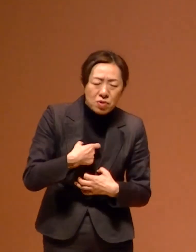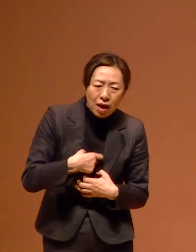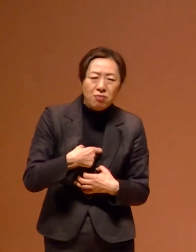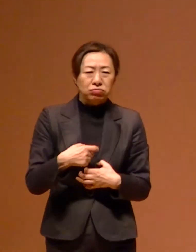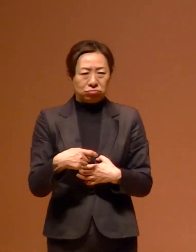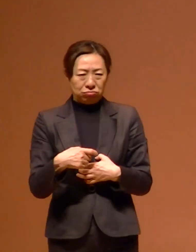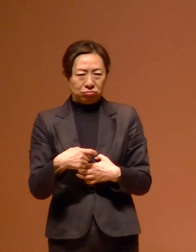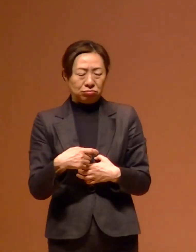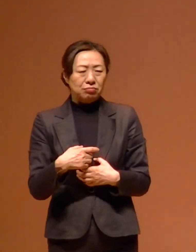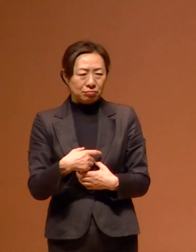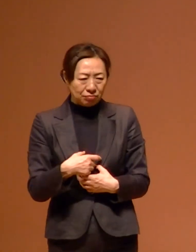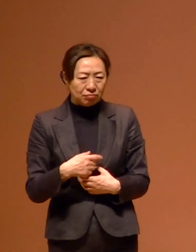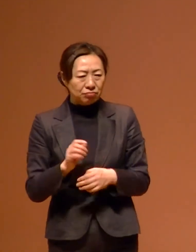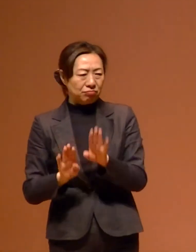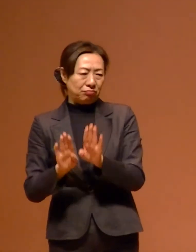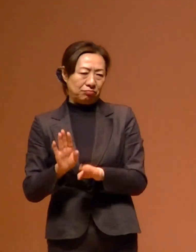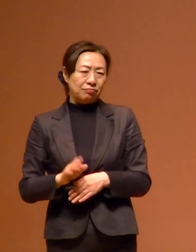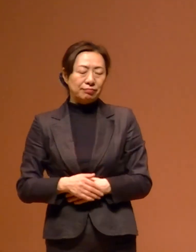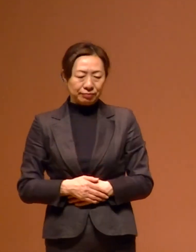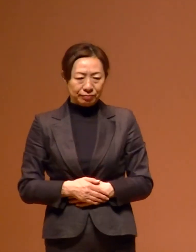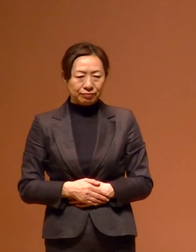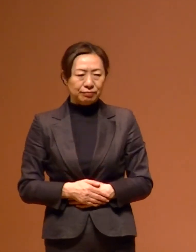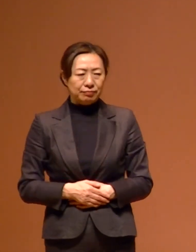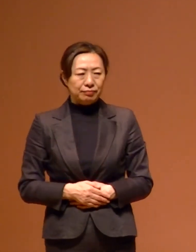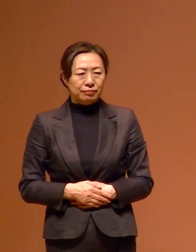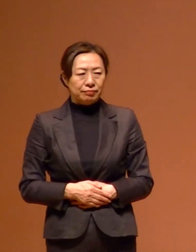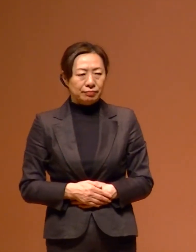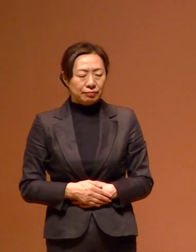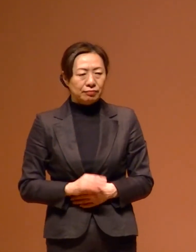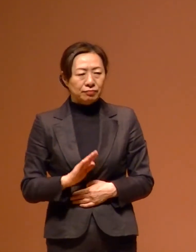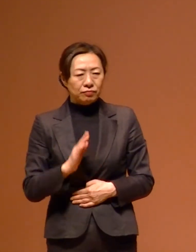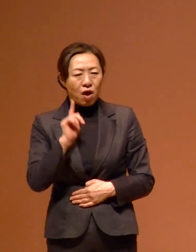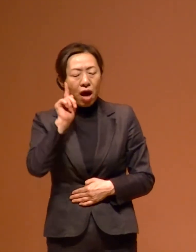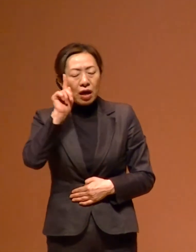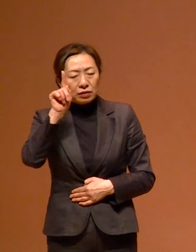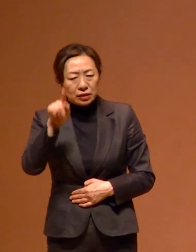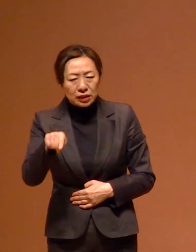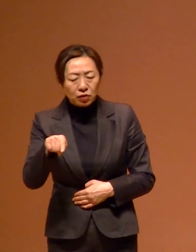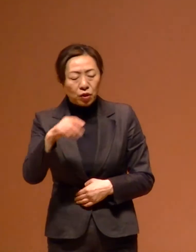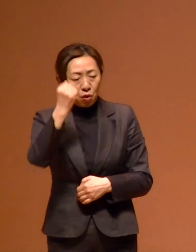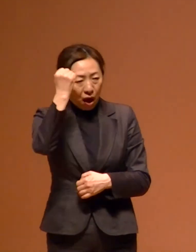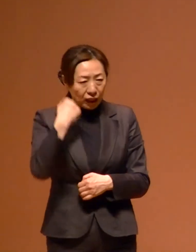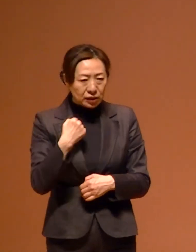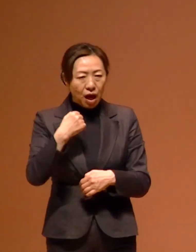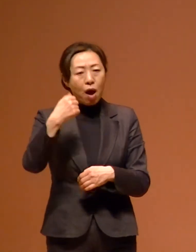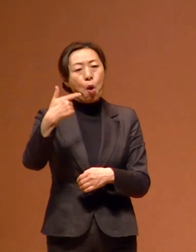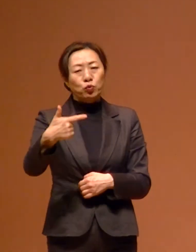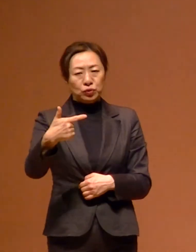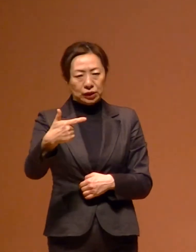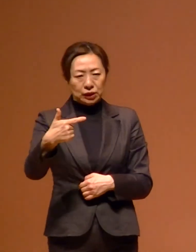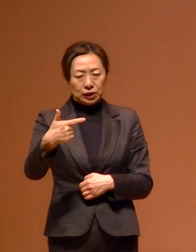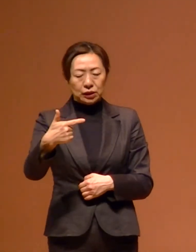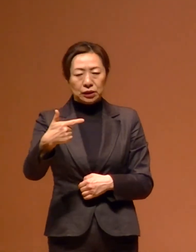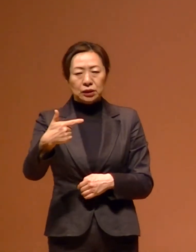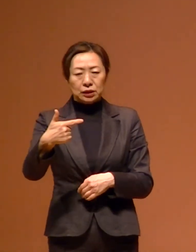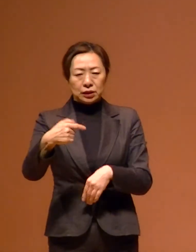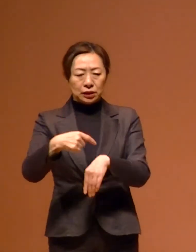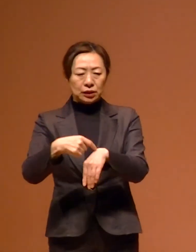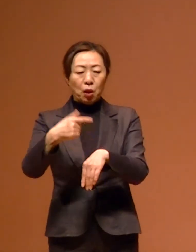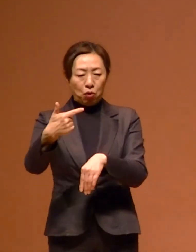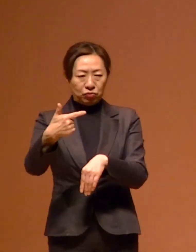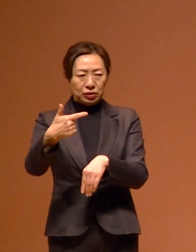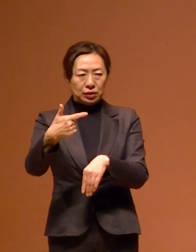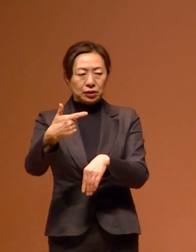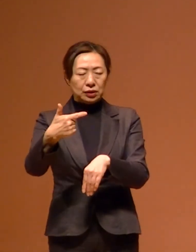。それで、でもあの次の日の朝6時になったら、もう一